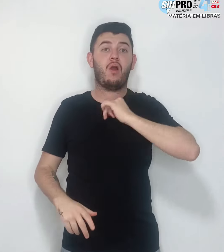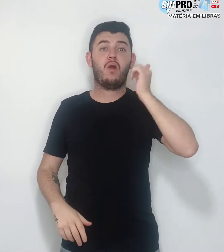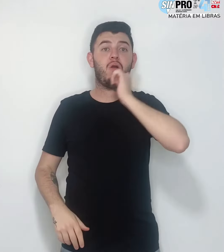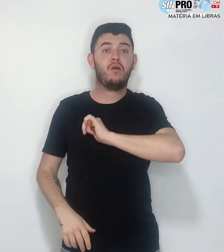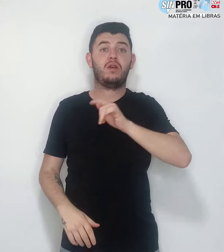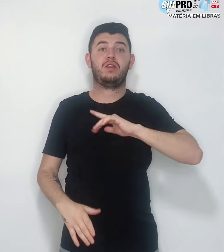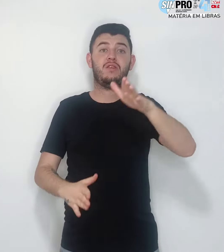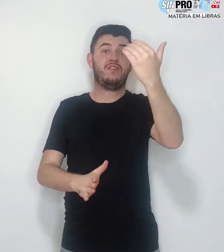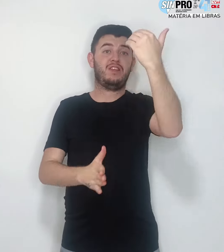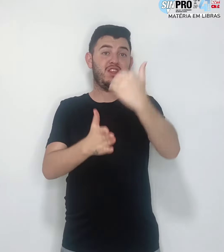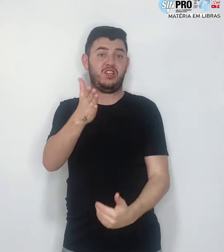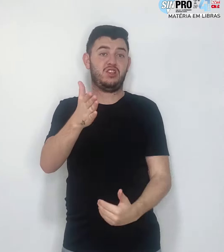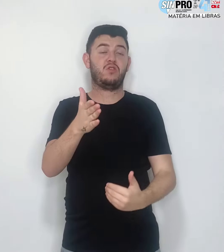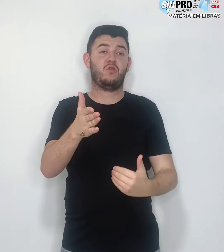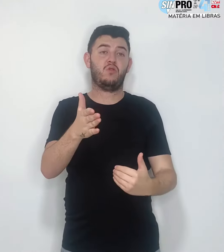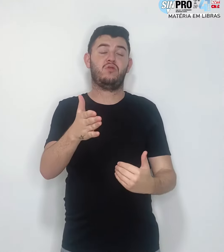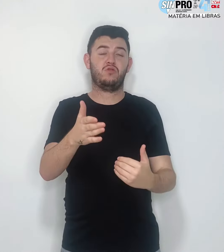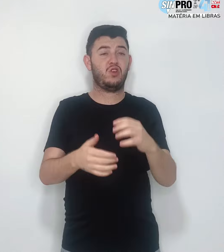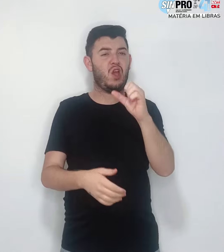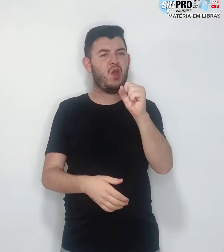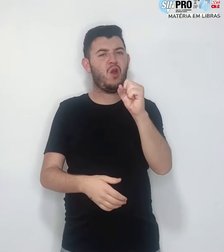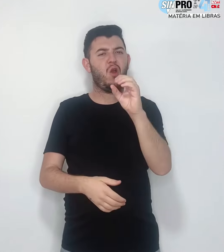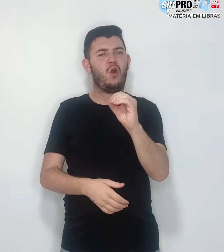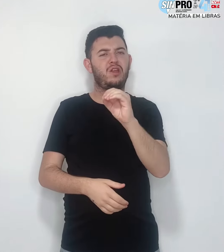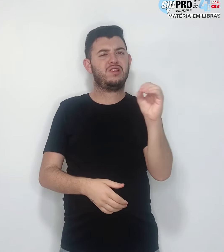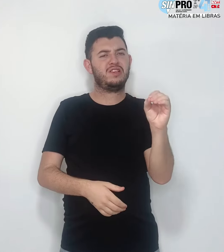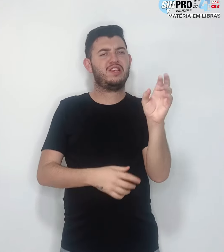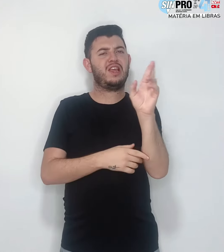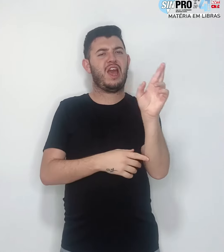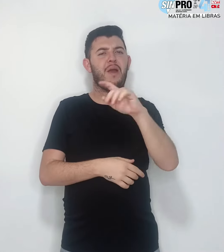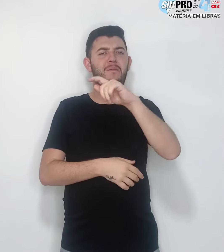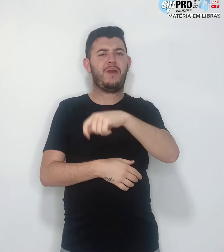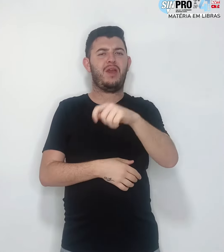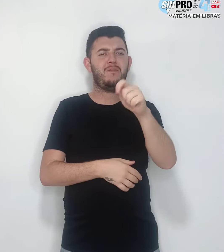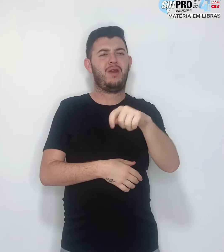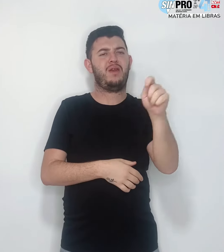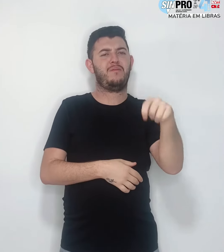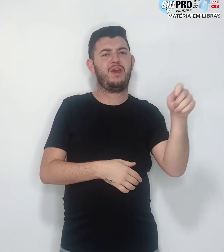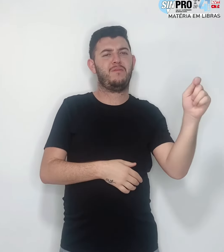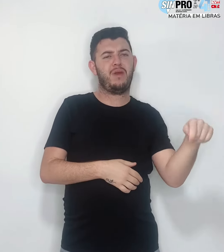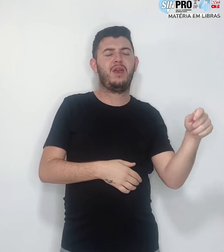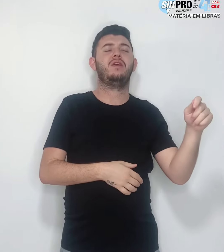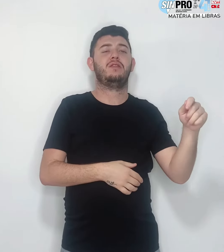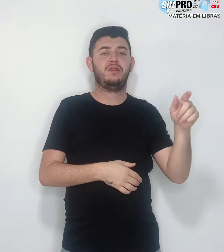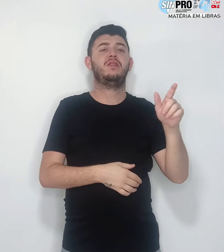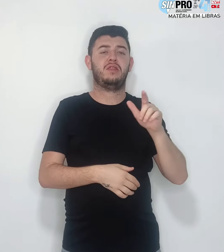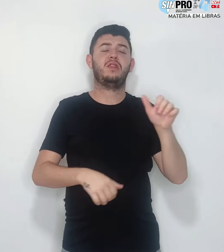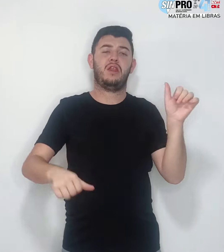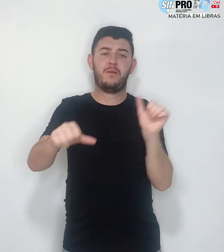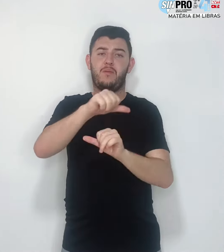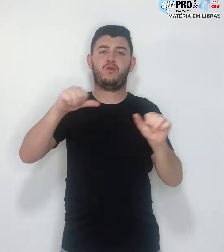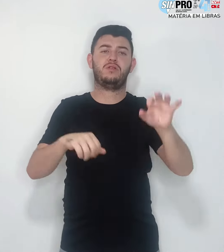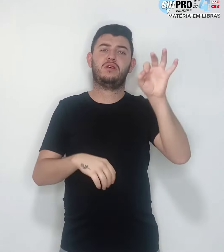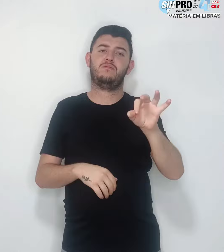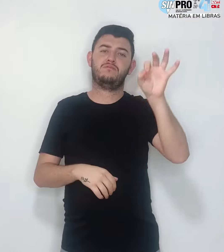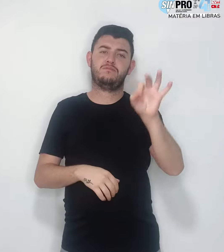que chegaram a ter descontos de até R$ 800,00 por mês com a mudança da taxação. Além